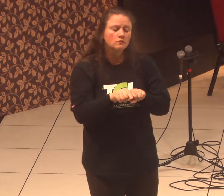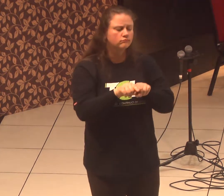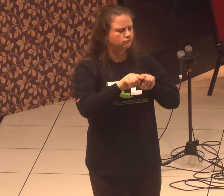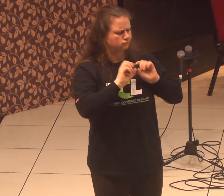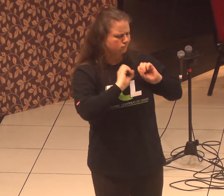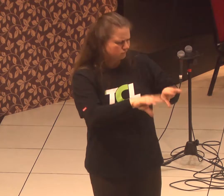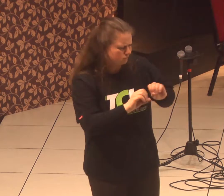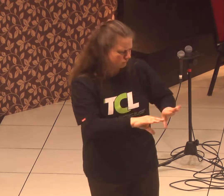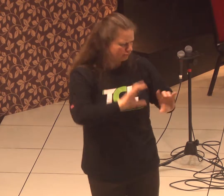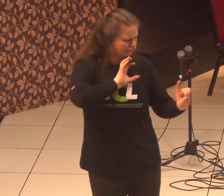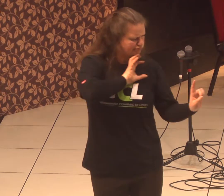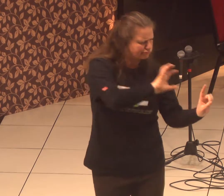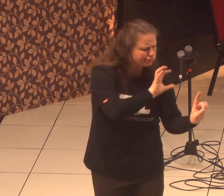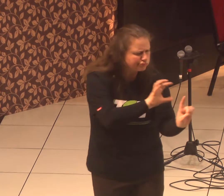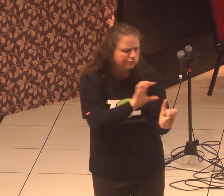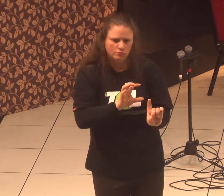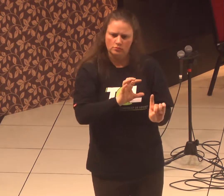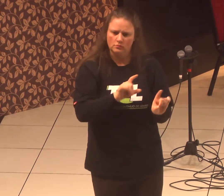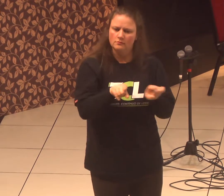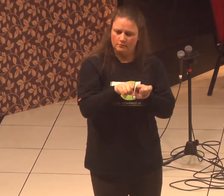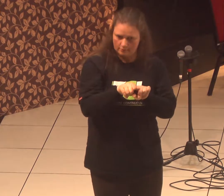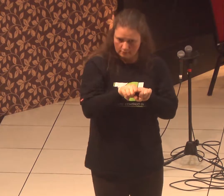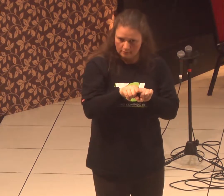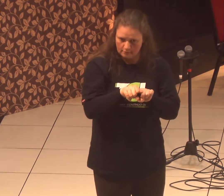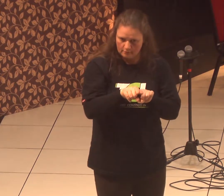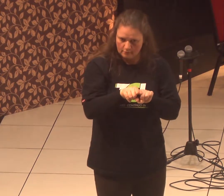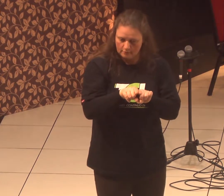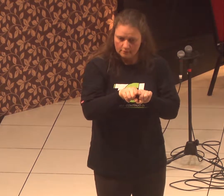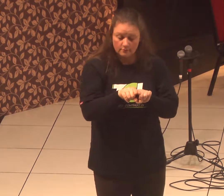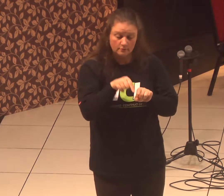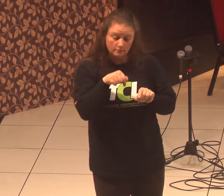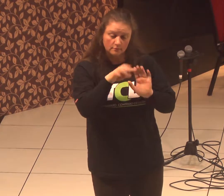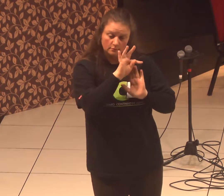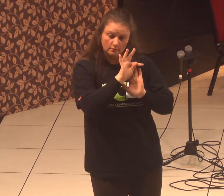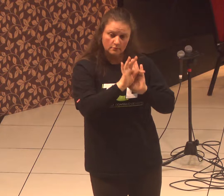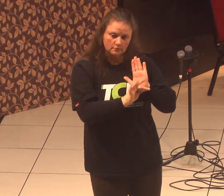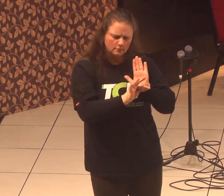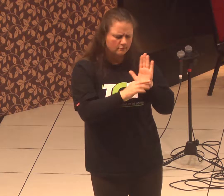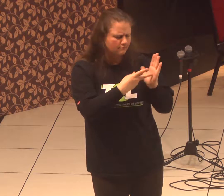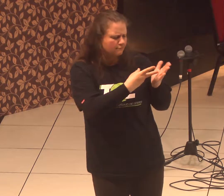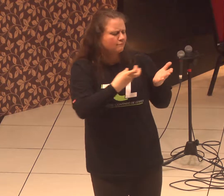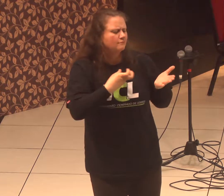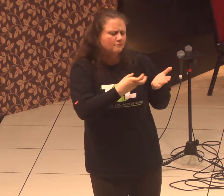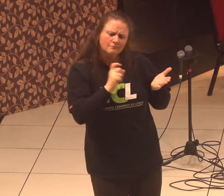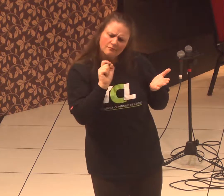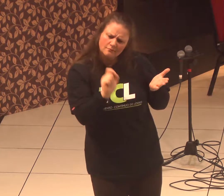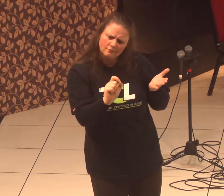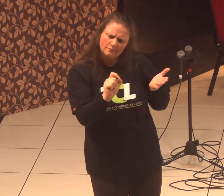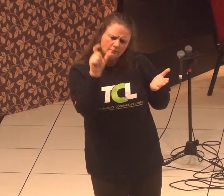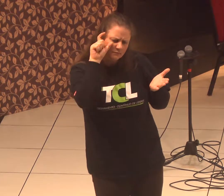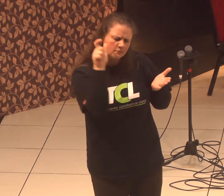você influencia, ok? E aqui está dizendo algo muito